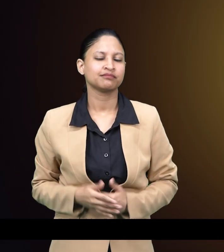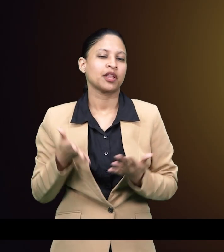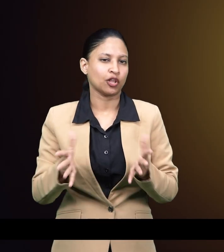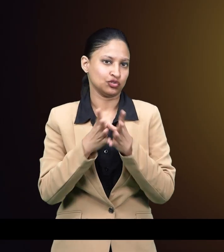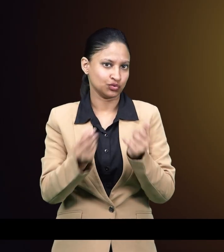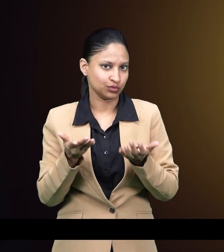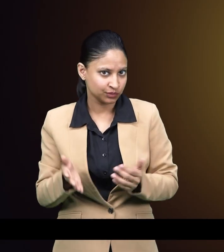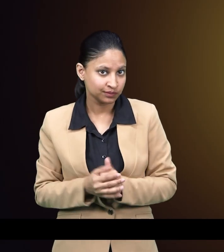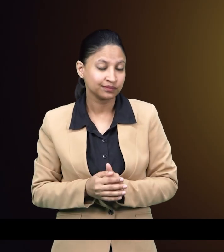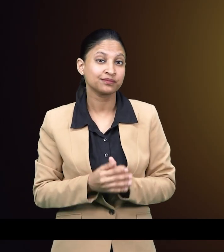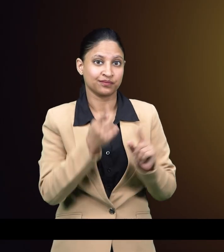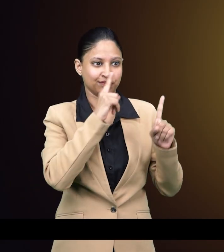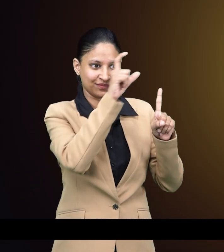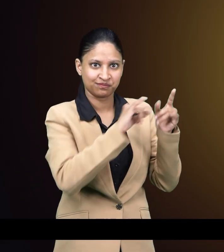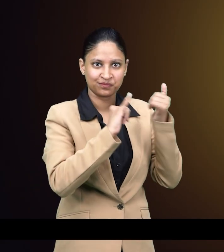टप्पा 1